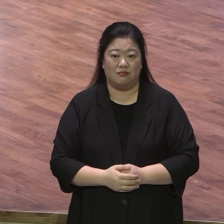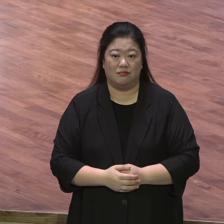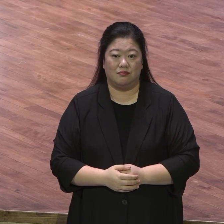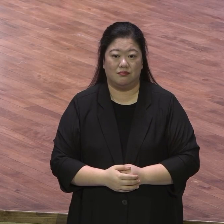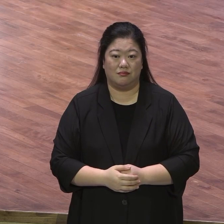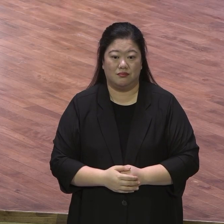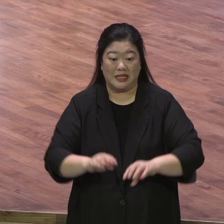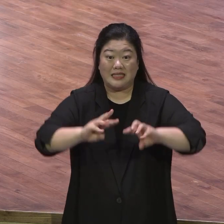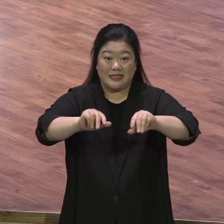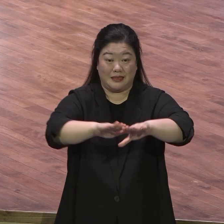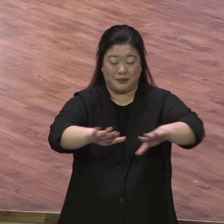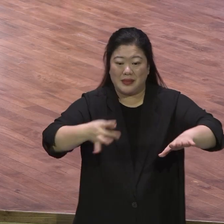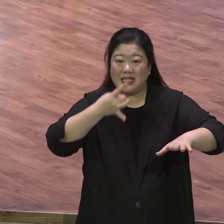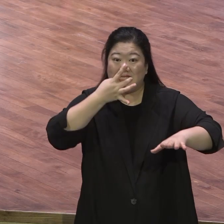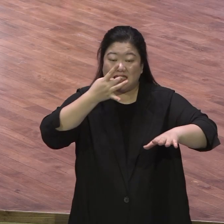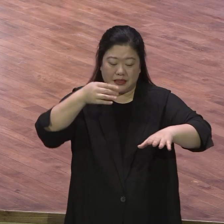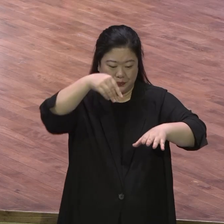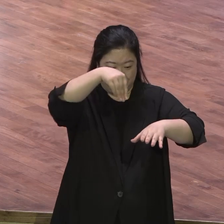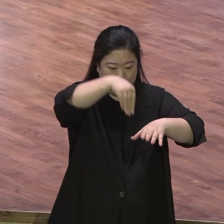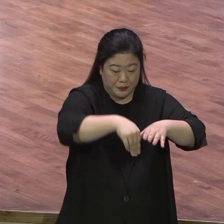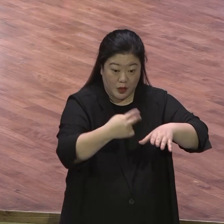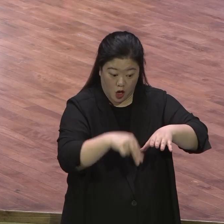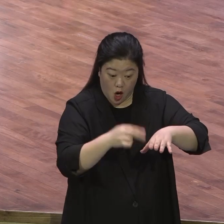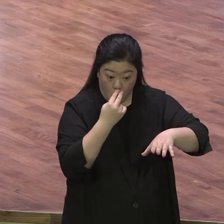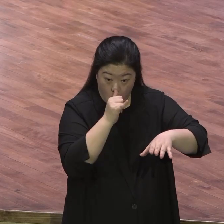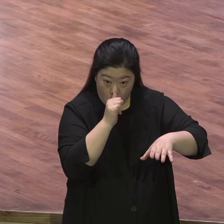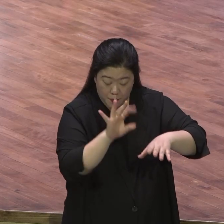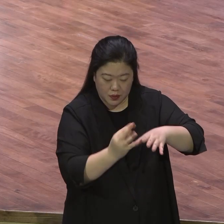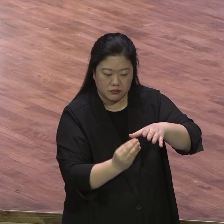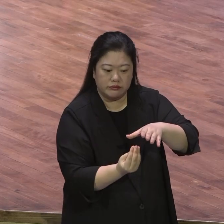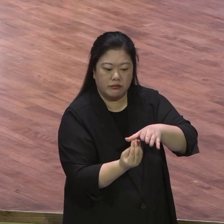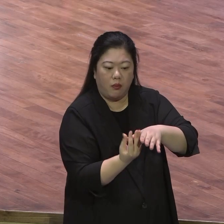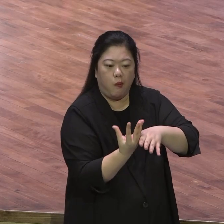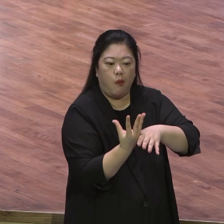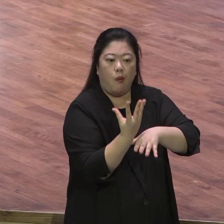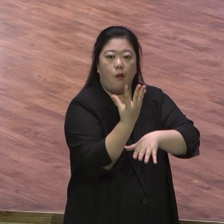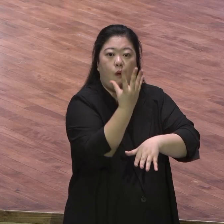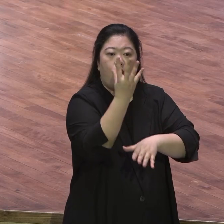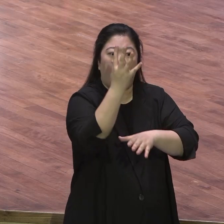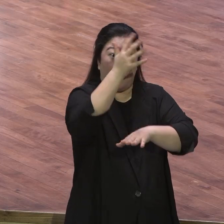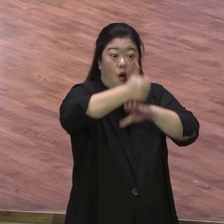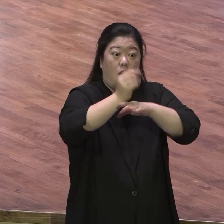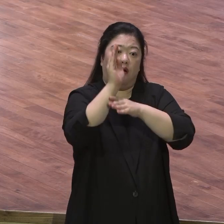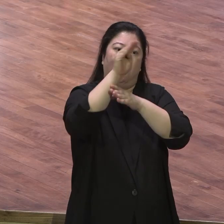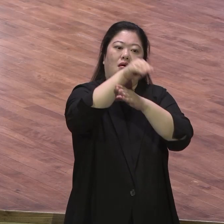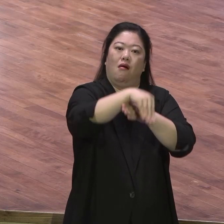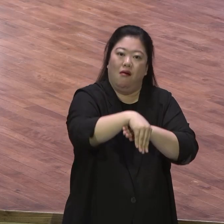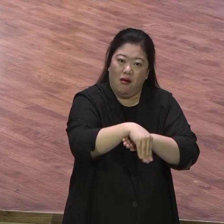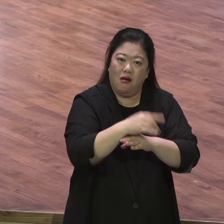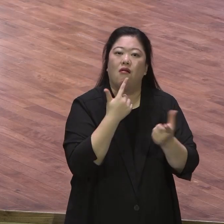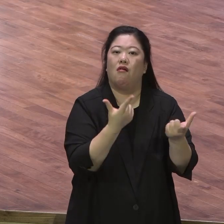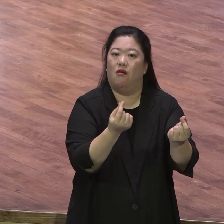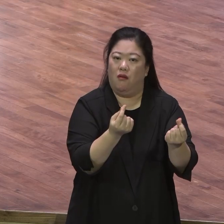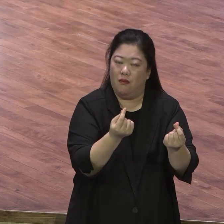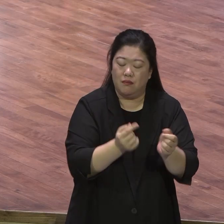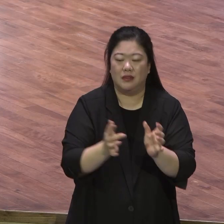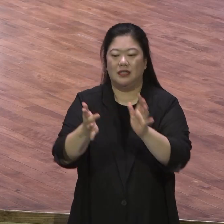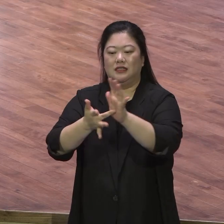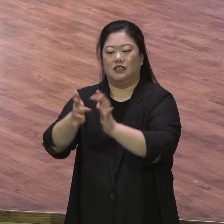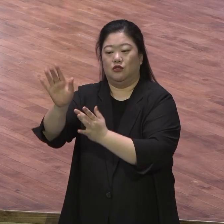열매맺게 되어있죠 영계 모든 성도들 이런 예수 그리스도에 이 부활의 능력을 힘입어서